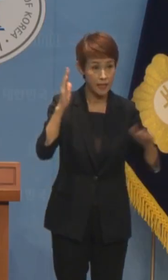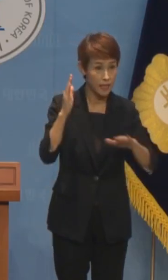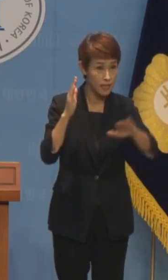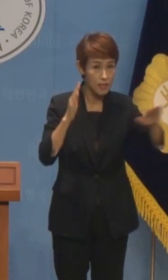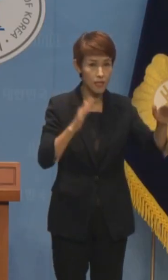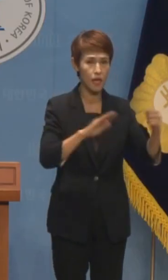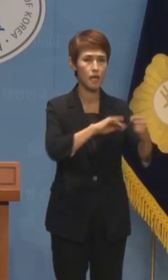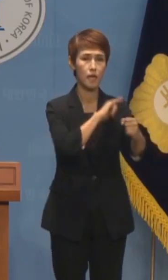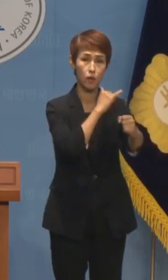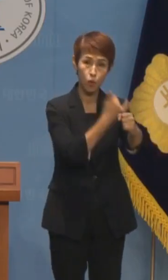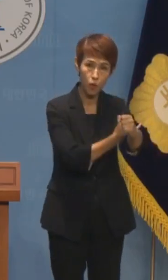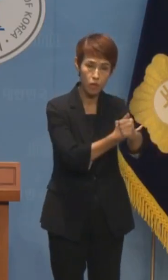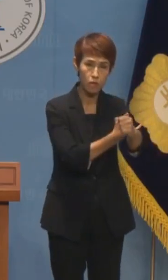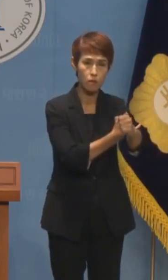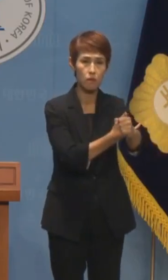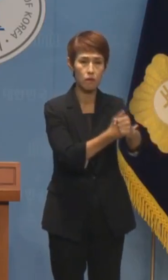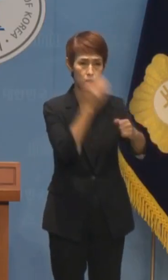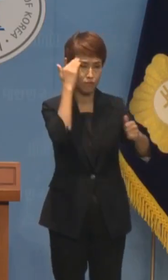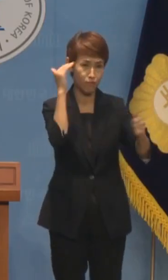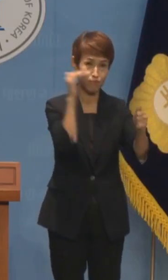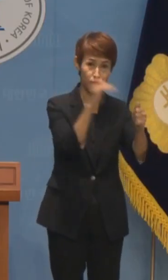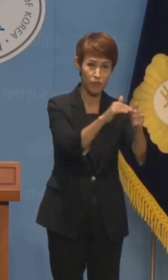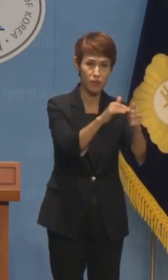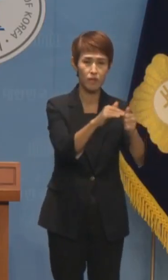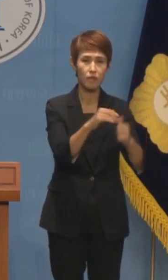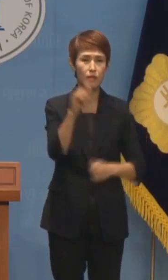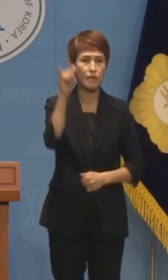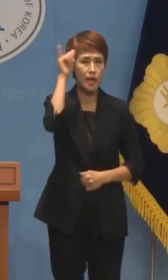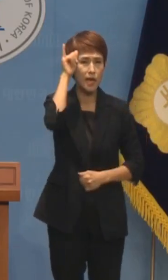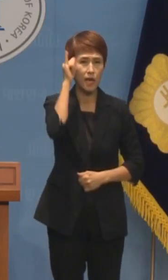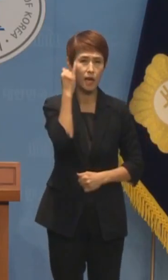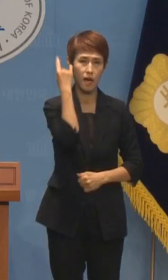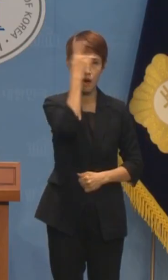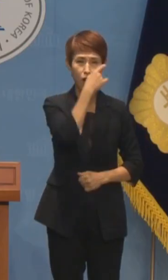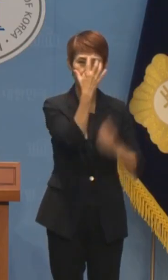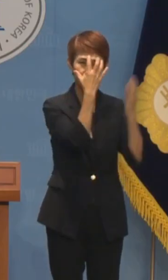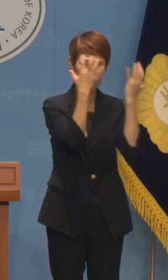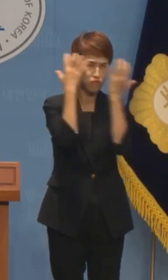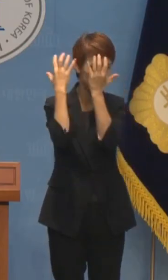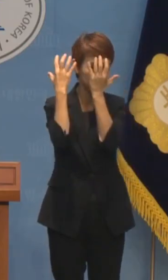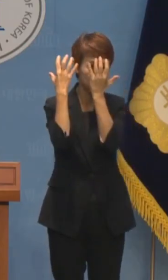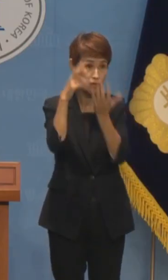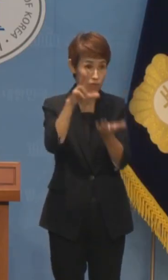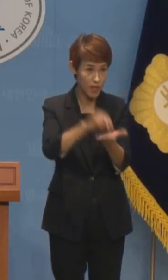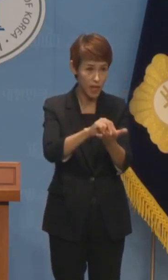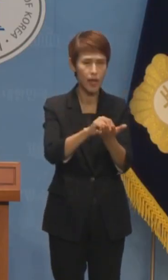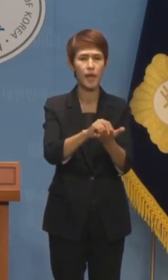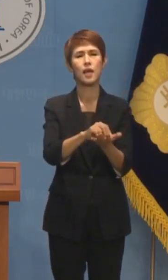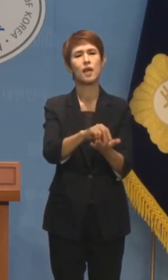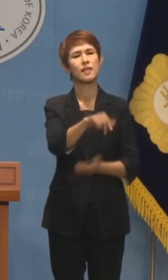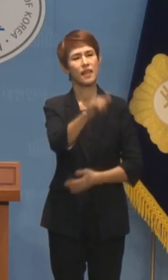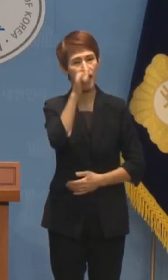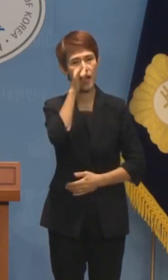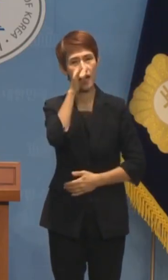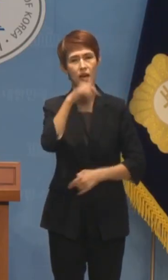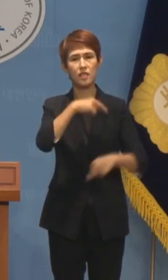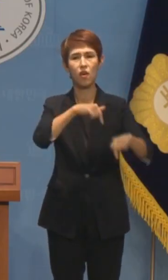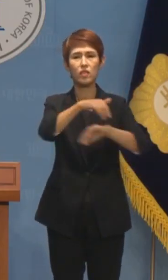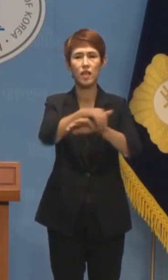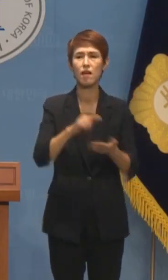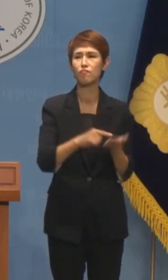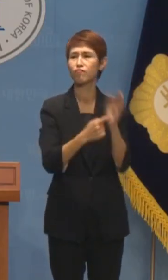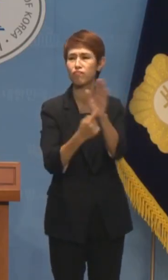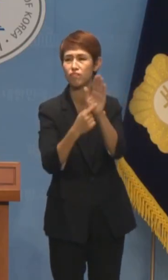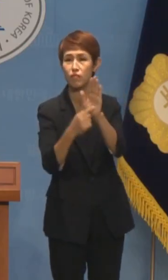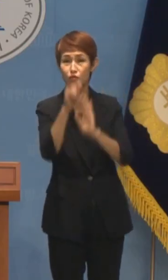기본적 인권과 존엄을 파괴하는 딥페이크 합성물에 대해서도 꾸준히 정책을 발표하고 목소리를 낸 후보 역시